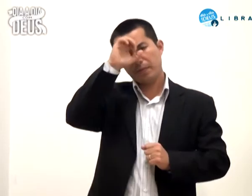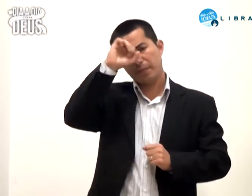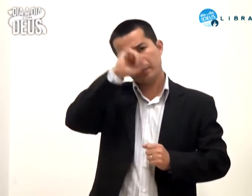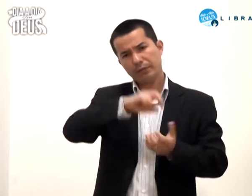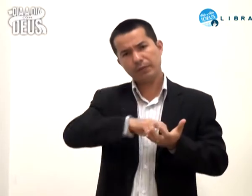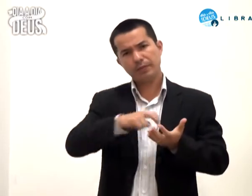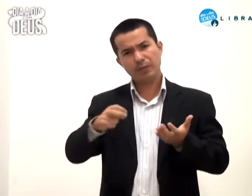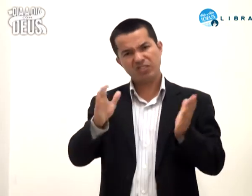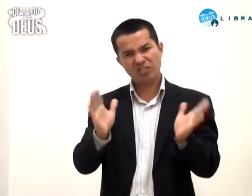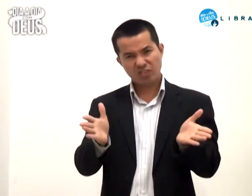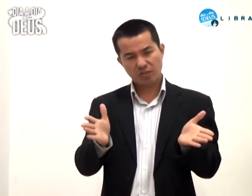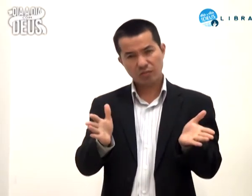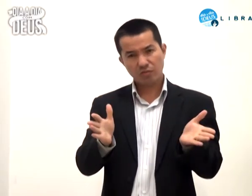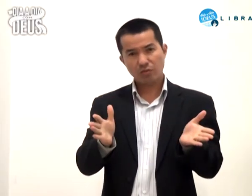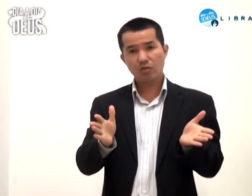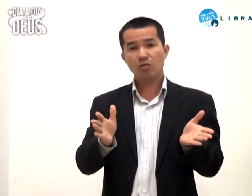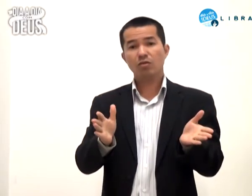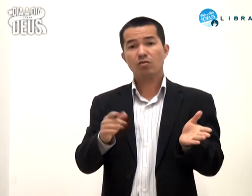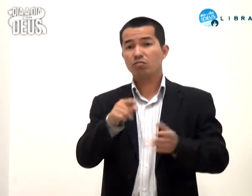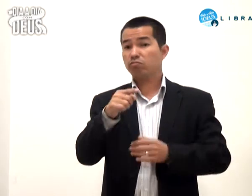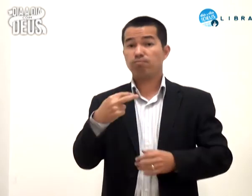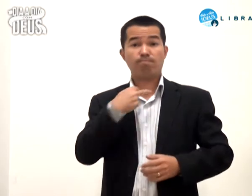não permita que nada, nem